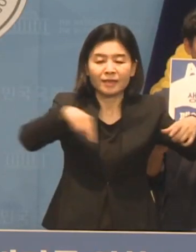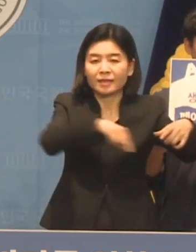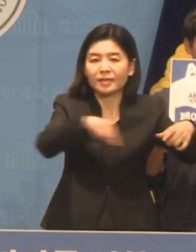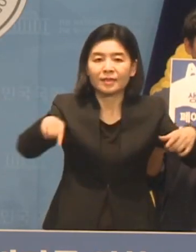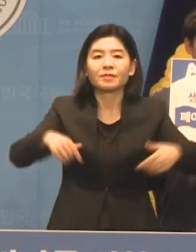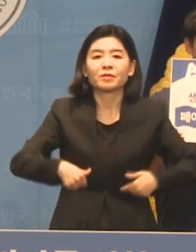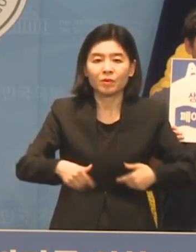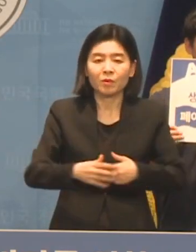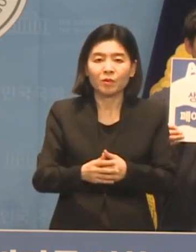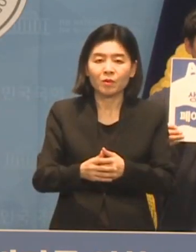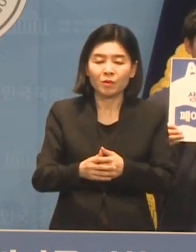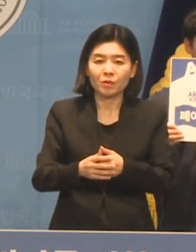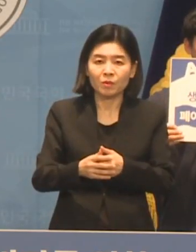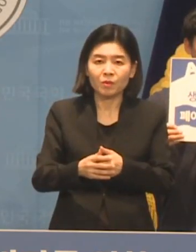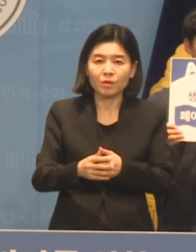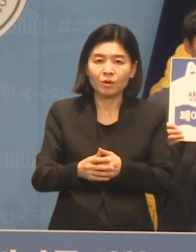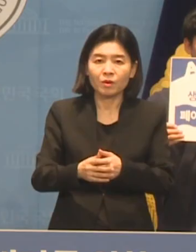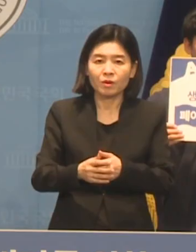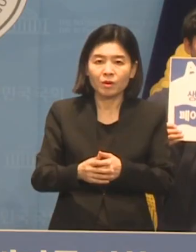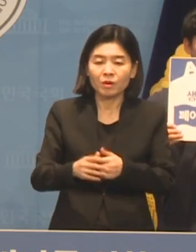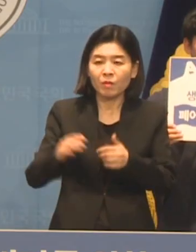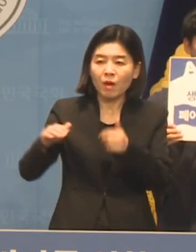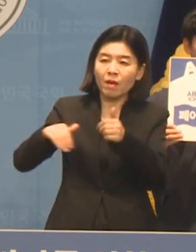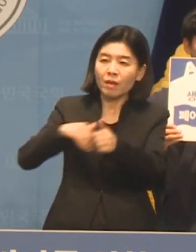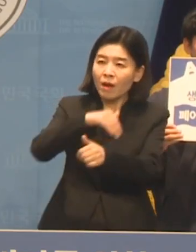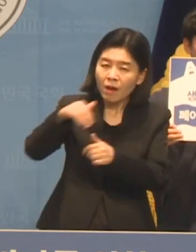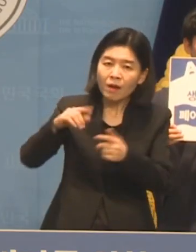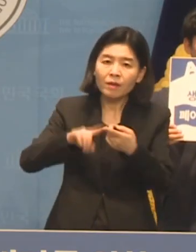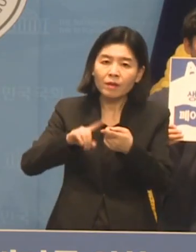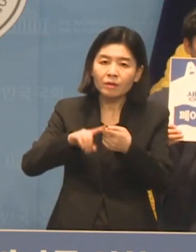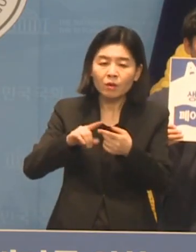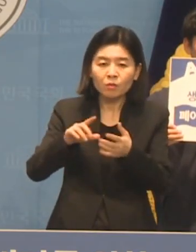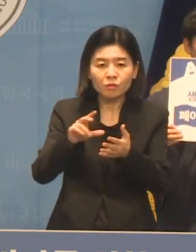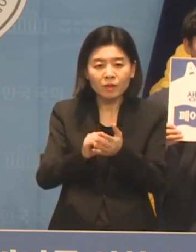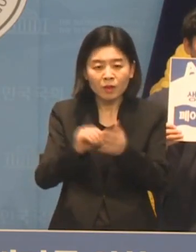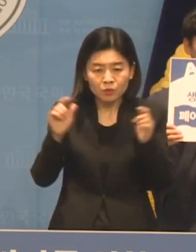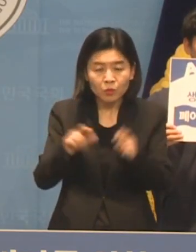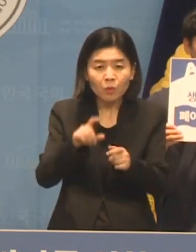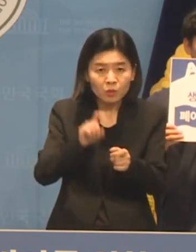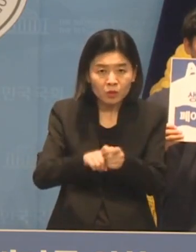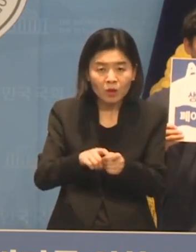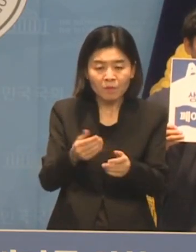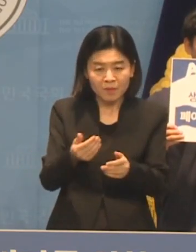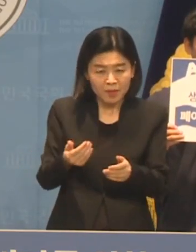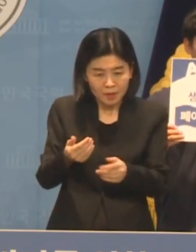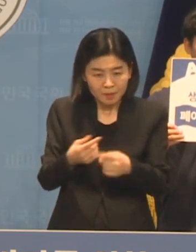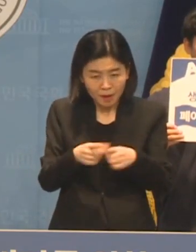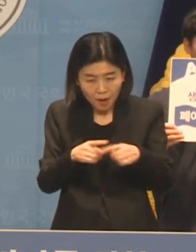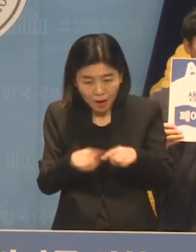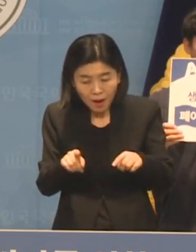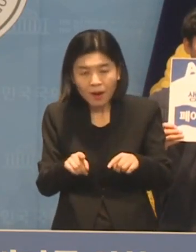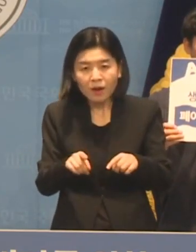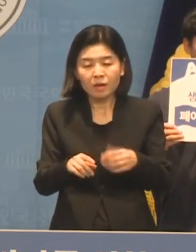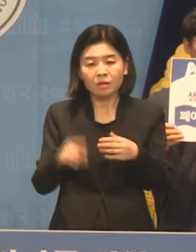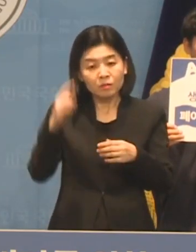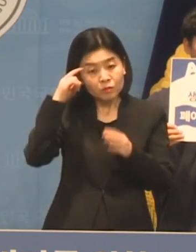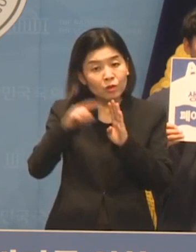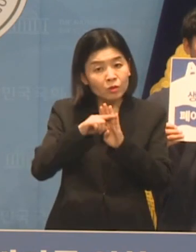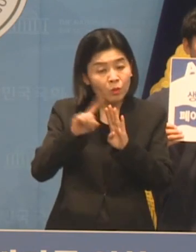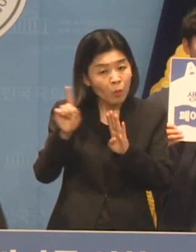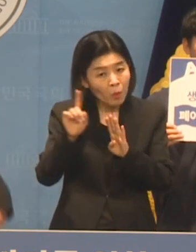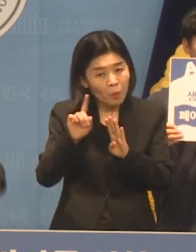생태계에 미치는 영향을 최소화할 수 있도록 사전 예방적으로 입지를 제한하고 부정적인 영향의 저감